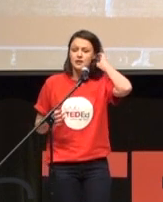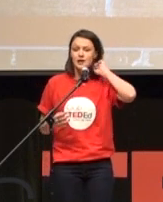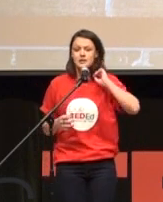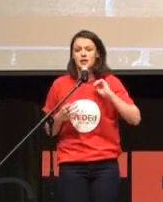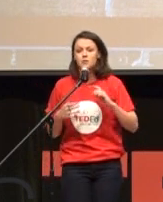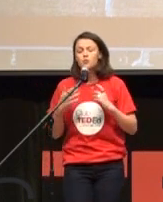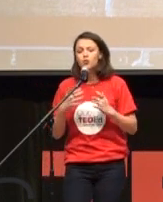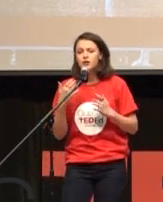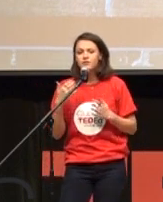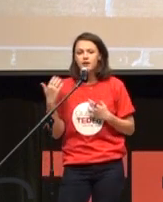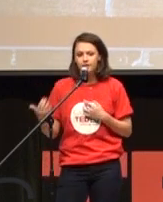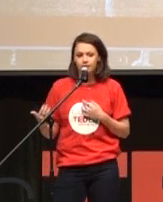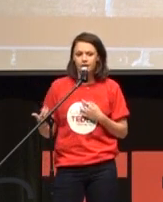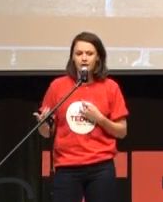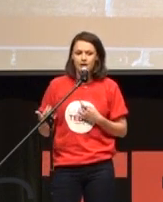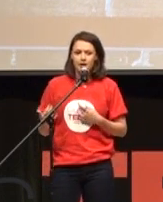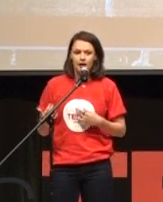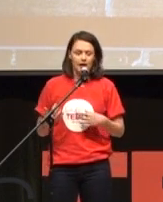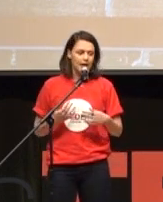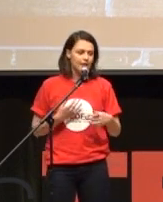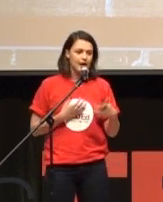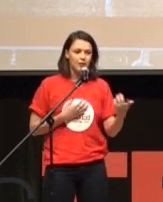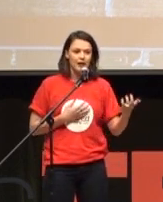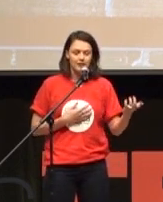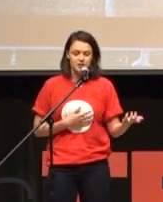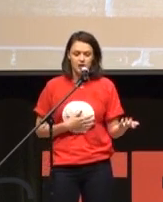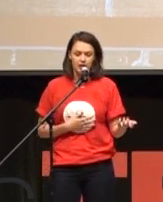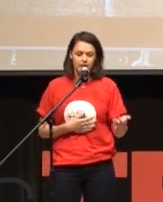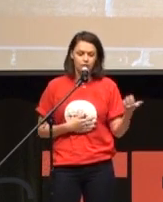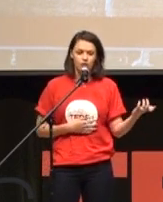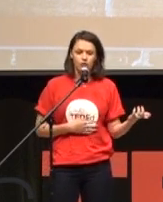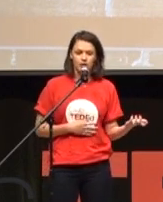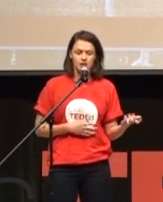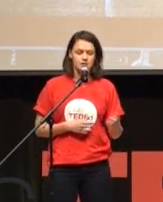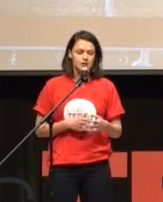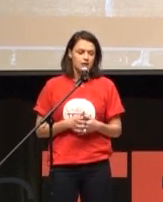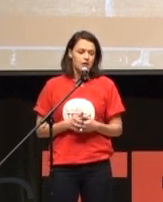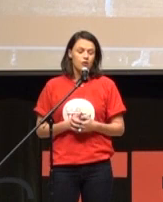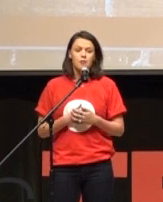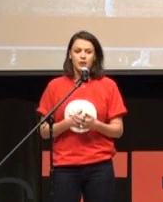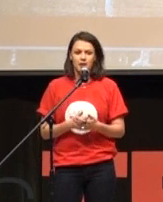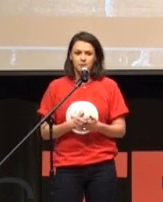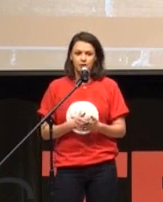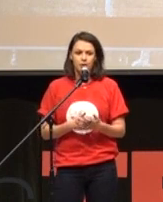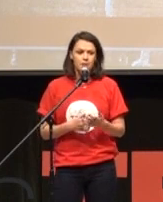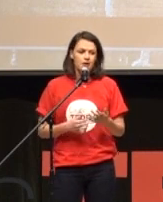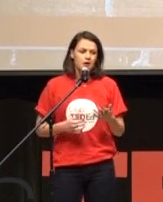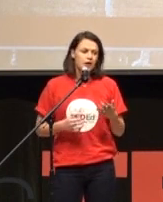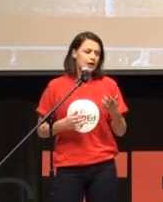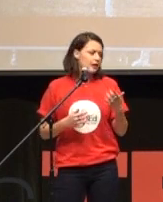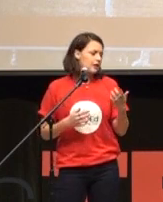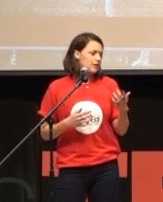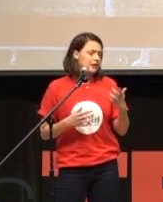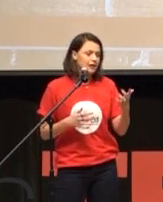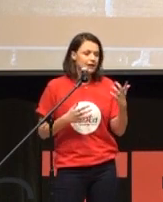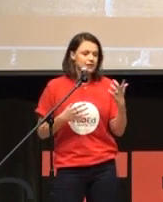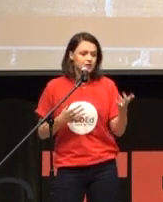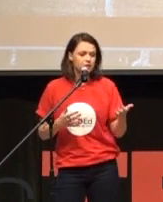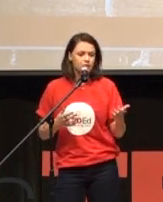señas es muy diferente a la del habla castellana de todos los días. Como por ejemplo, en el castellano,